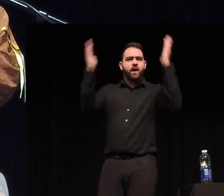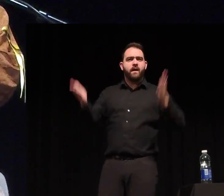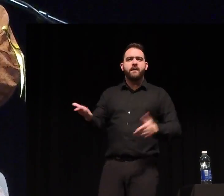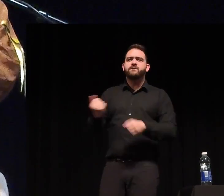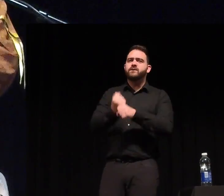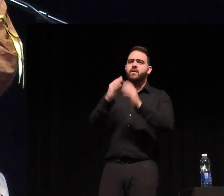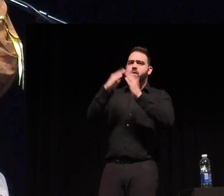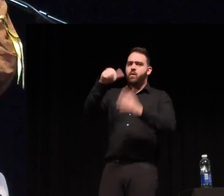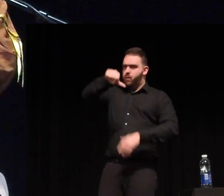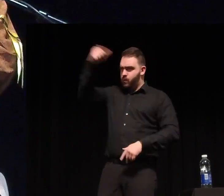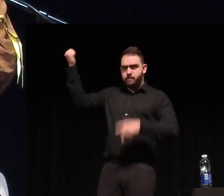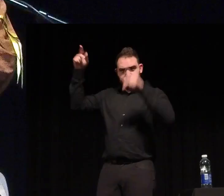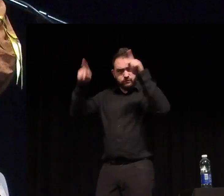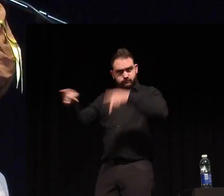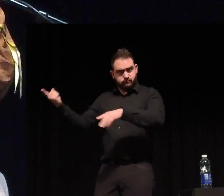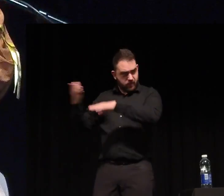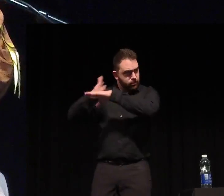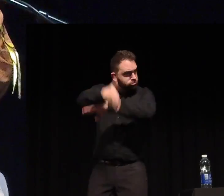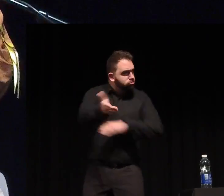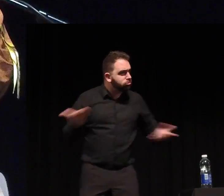rentrer?